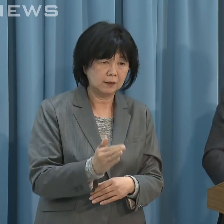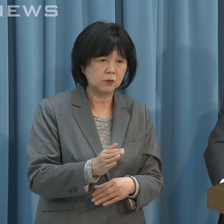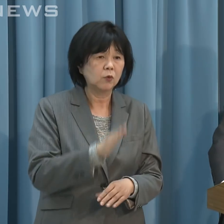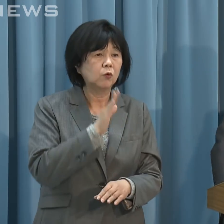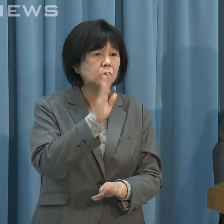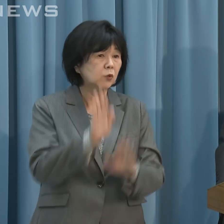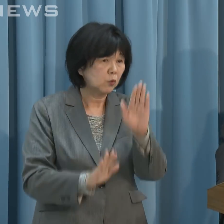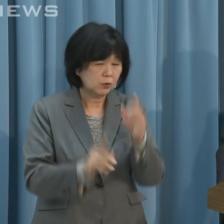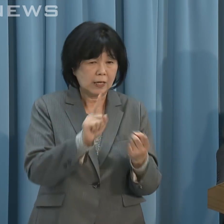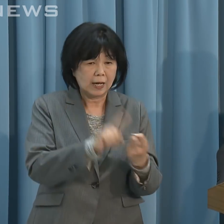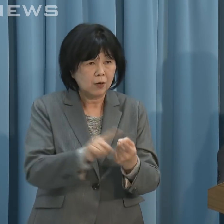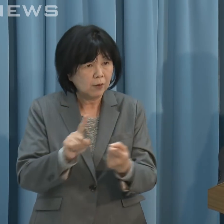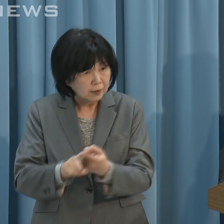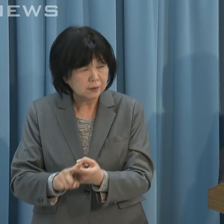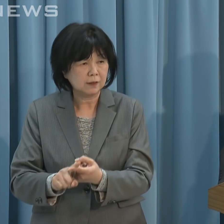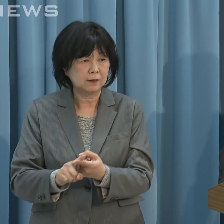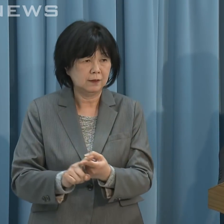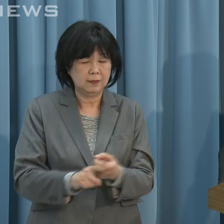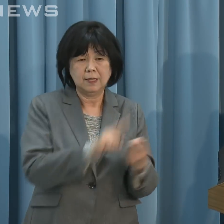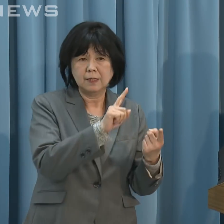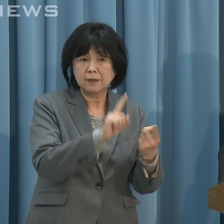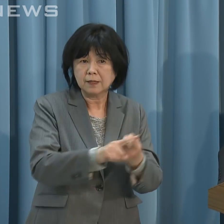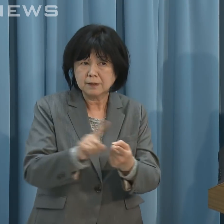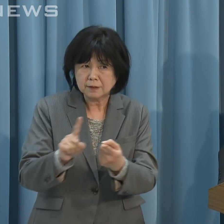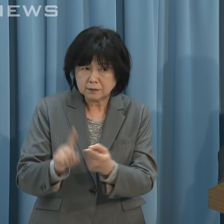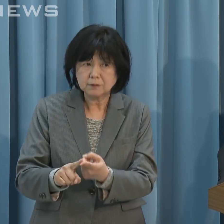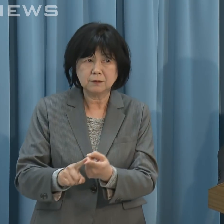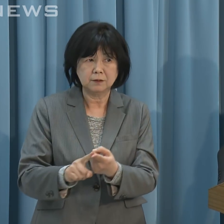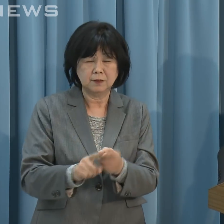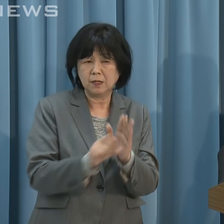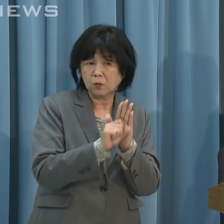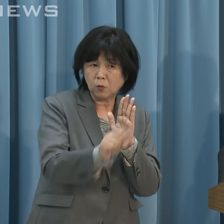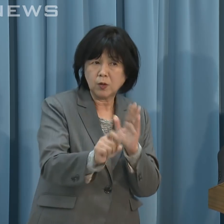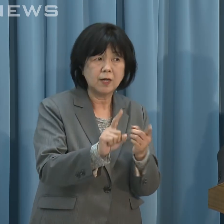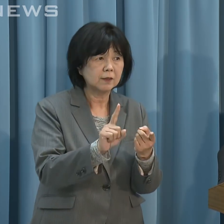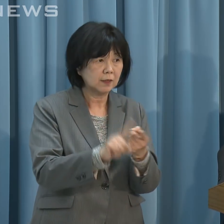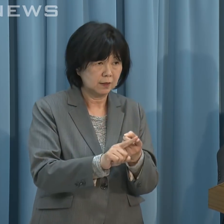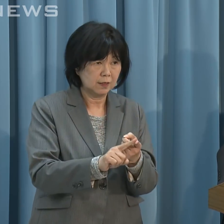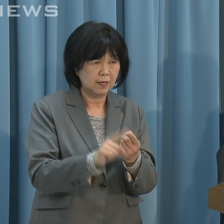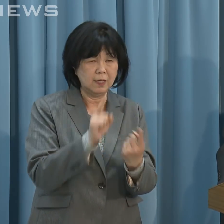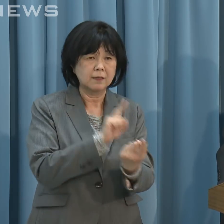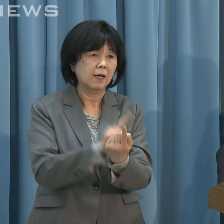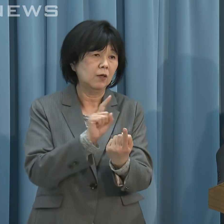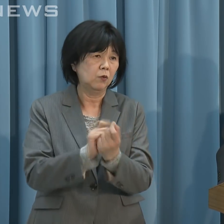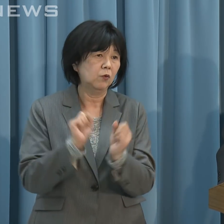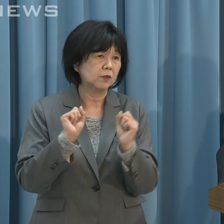せて機動的に適切に効果的な、そういった対応